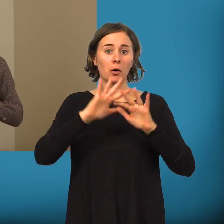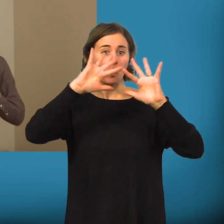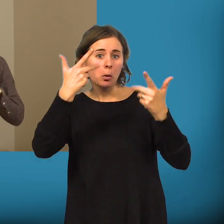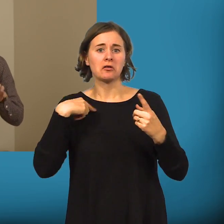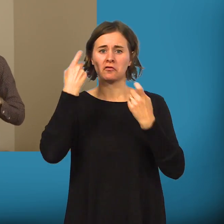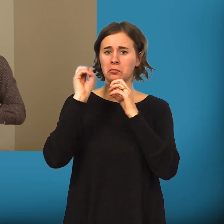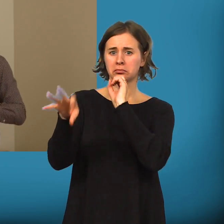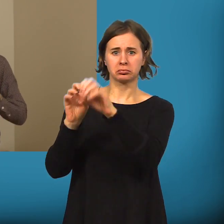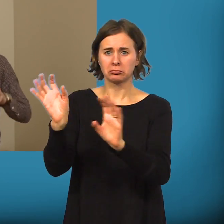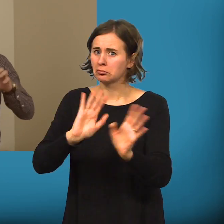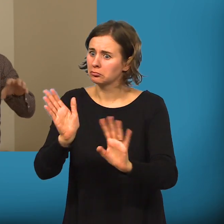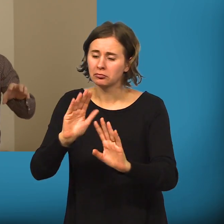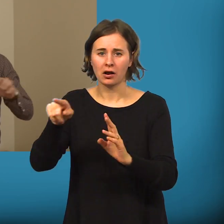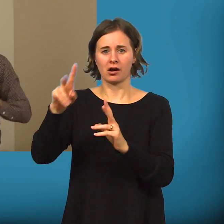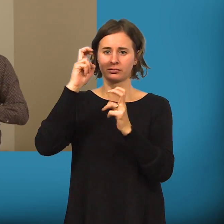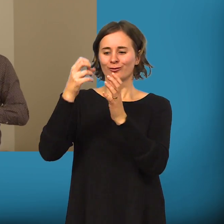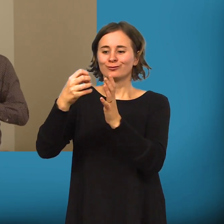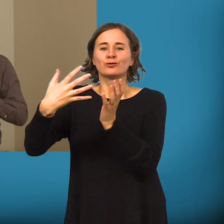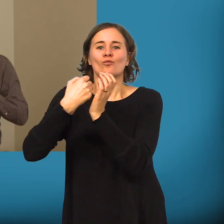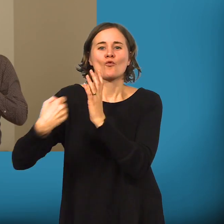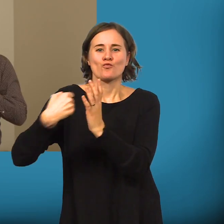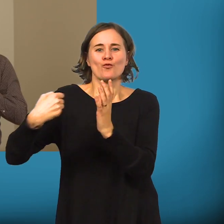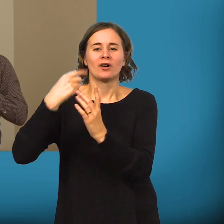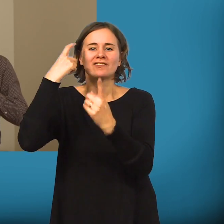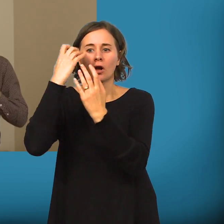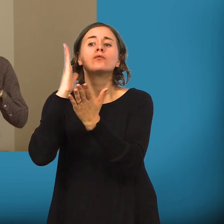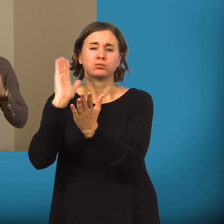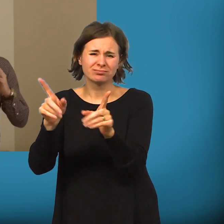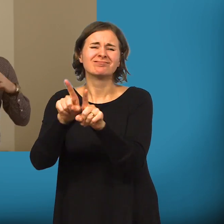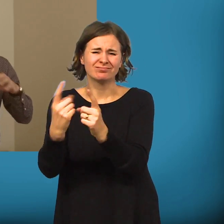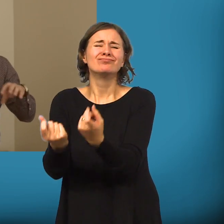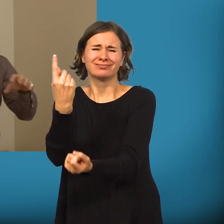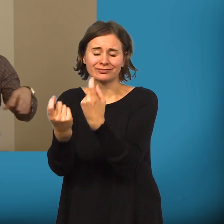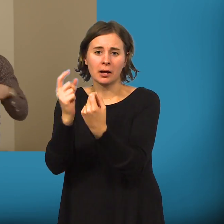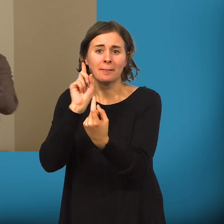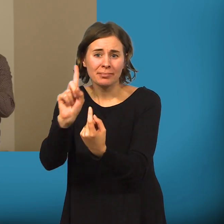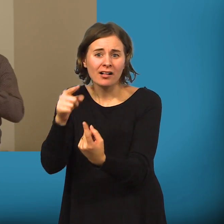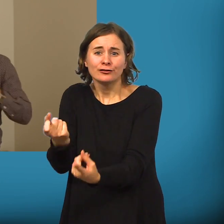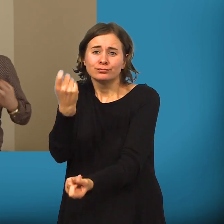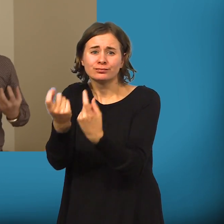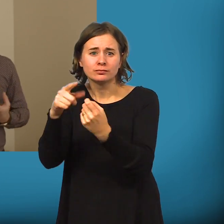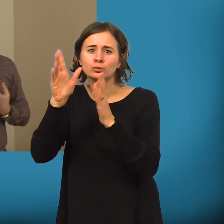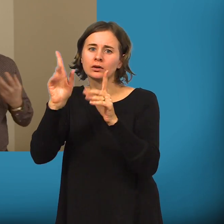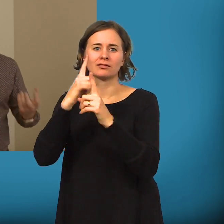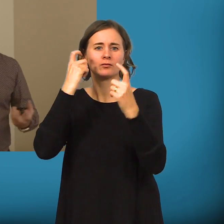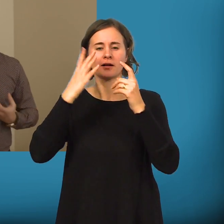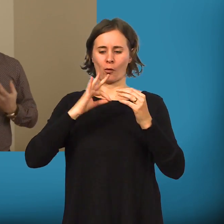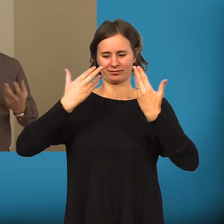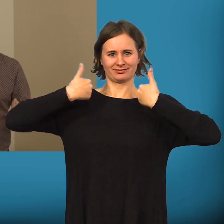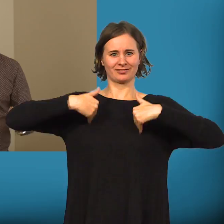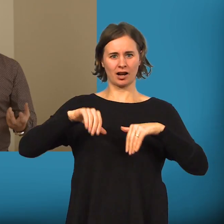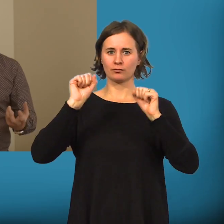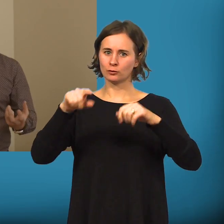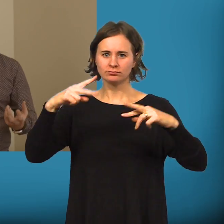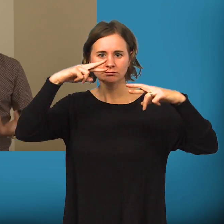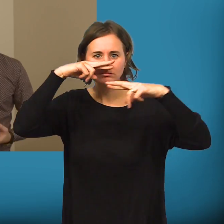mane, bet greičiausiai nebūtinai patikima. Tai reiškia, ta informacija bus surinkta iš įvairių